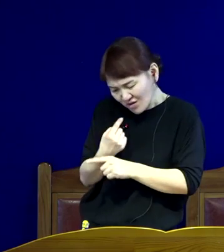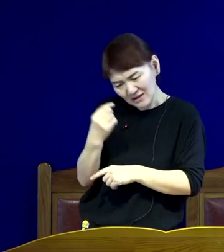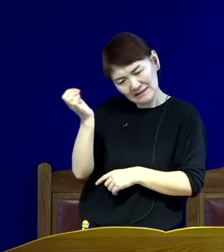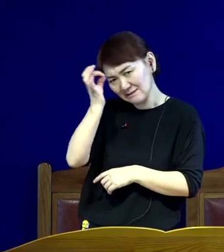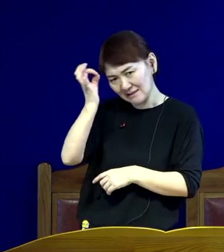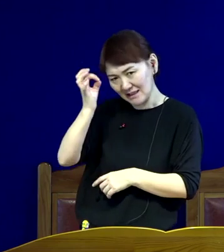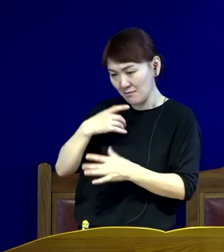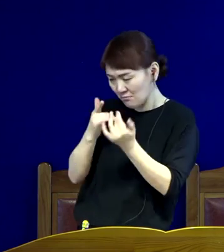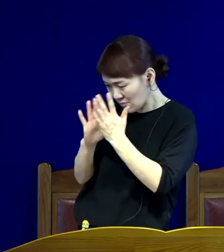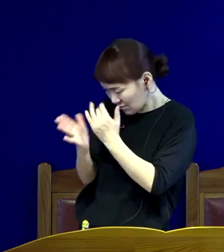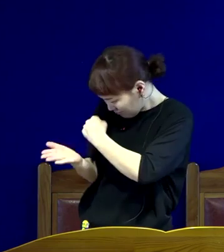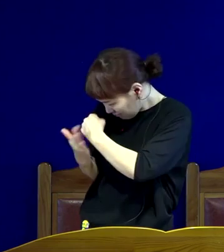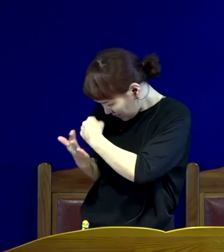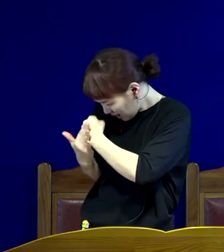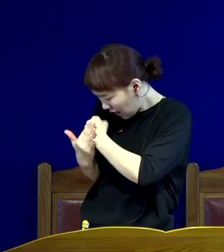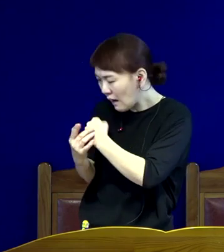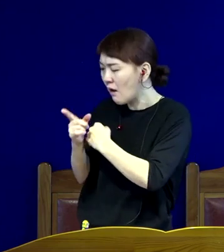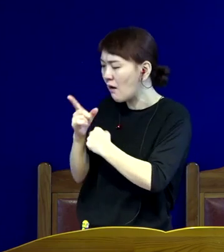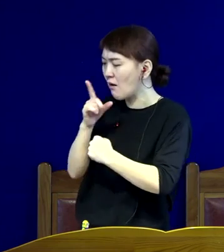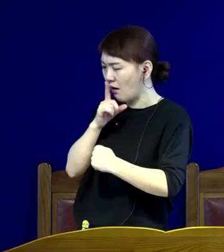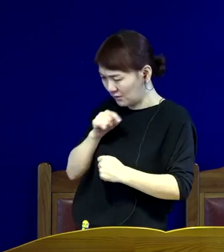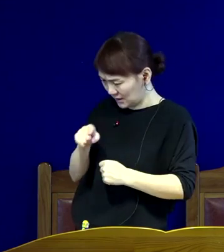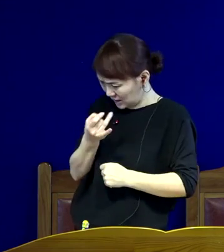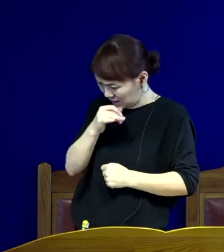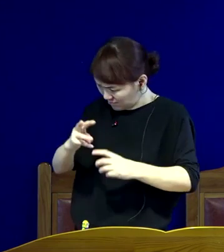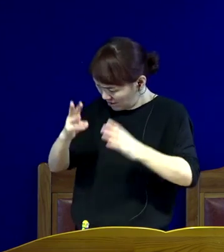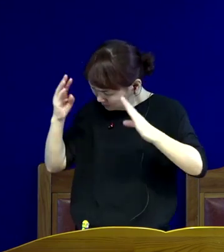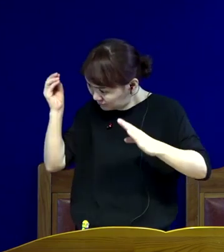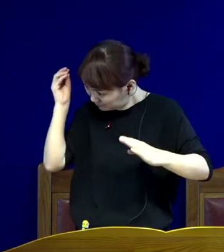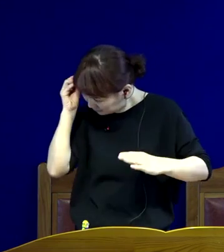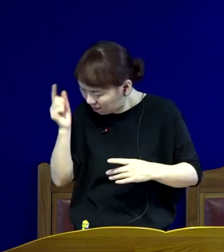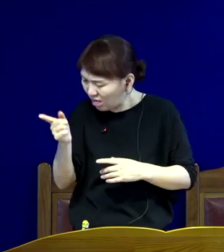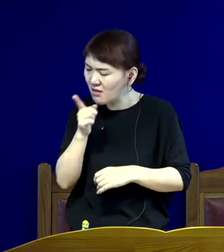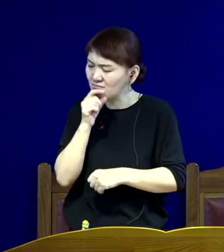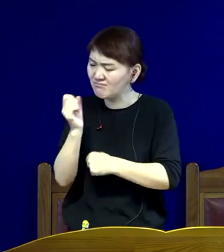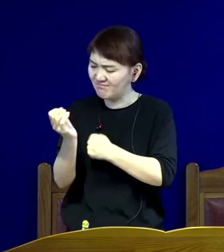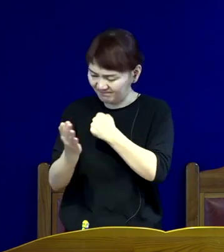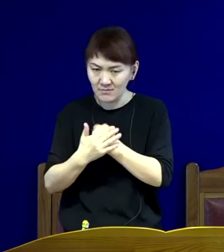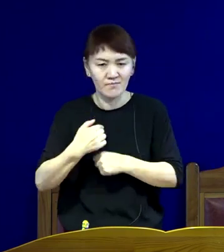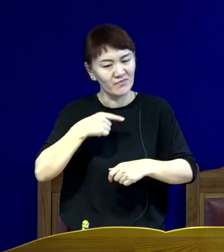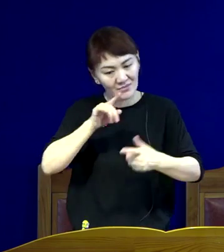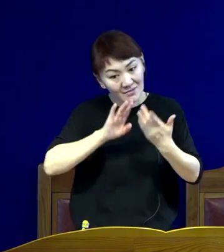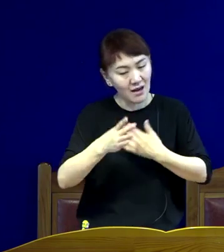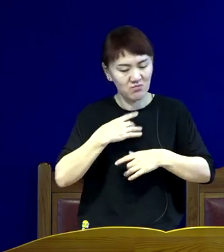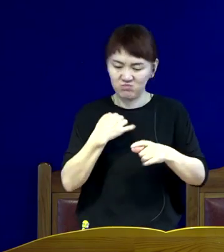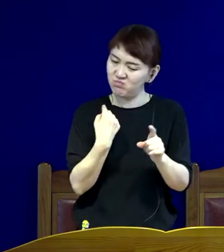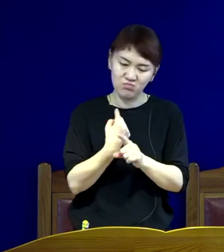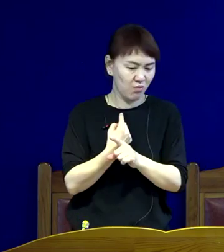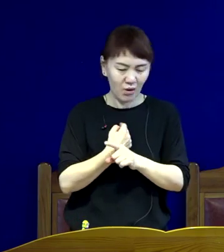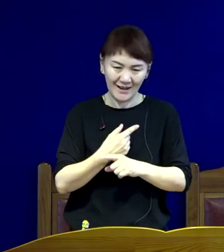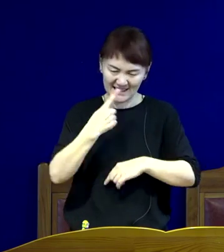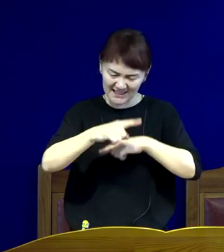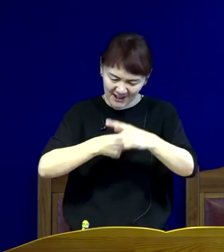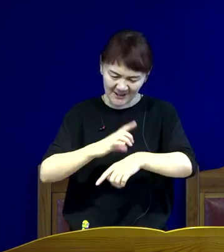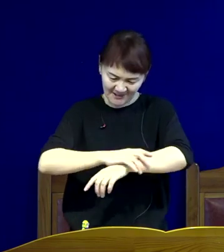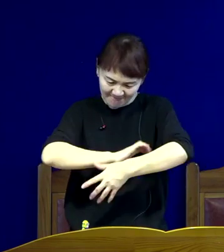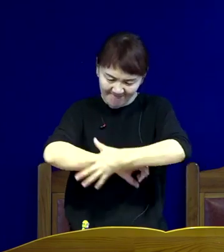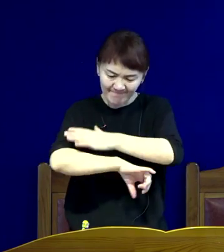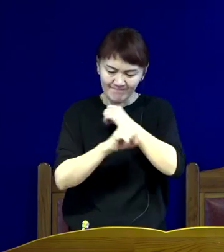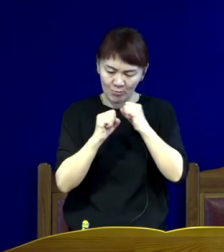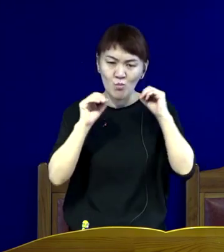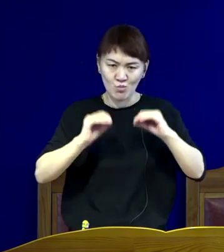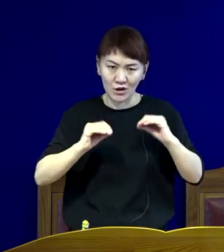Бурхан ингэж хандаараа гэж бичсэн байна. Одоо цаашдаа илүү зүтгэл гаргах болно гэж хэлээрэй гэсэн. За ийм нөхцөл